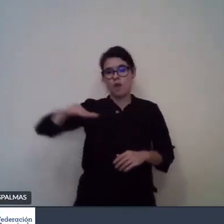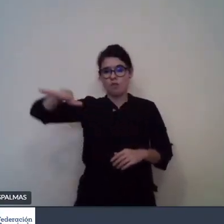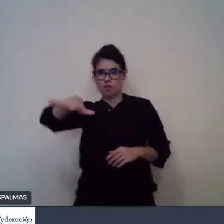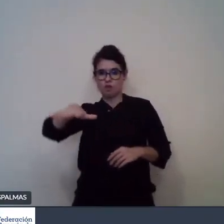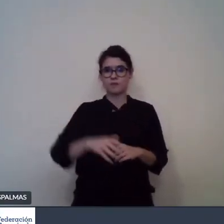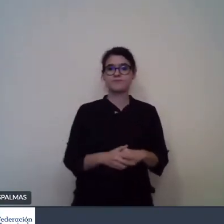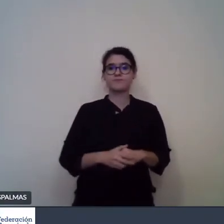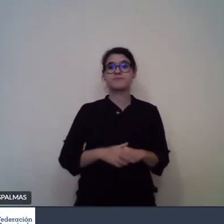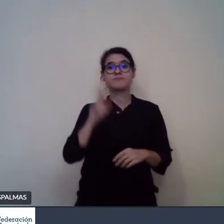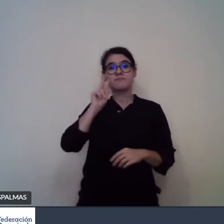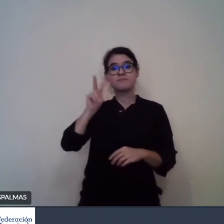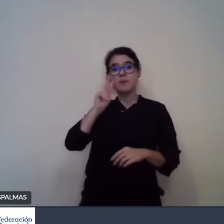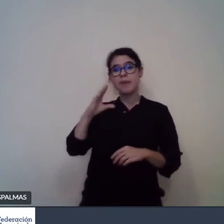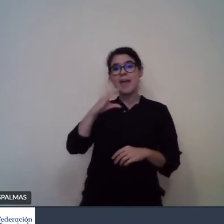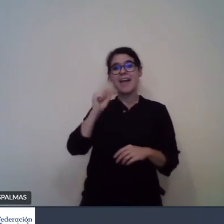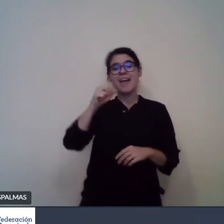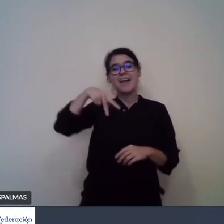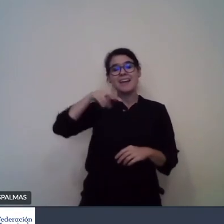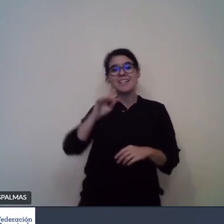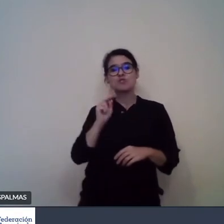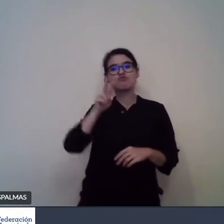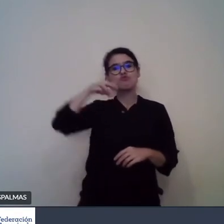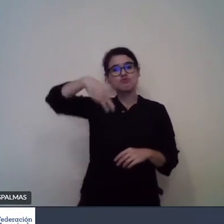Bloqueo directo desde el slot para ir hacia el medio.